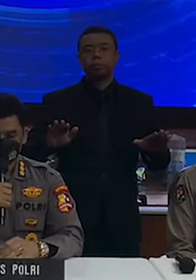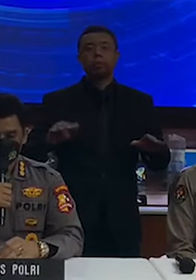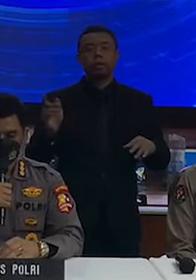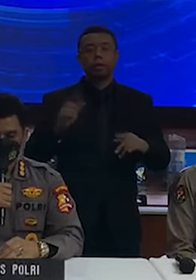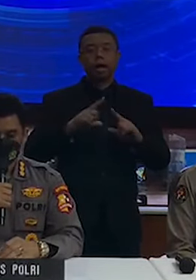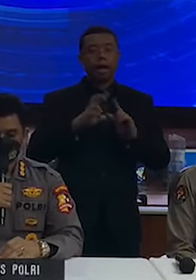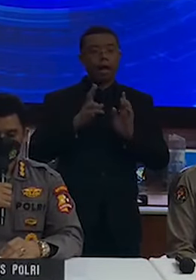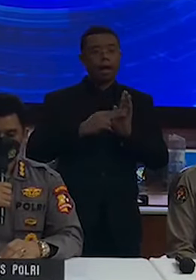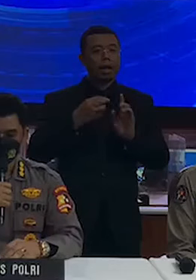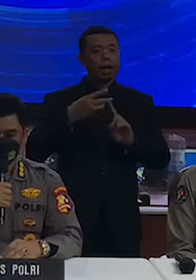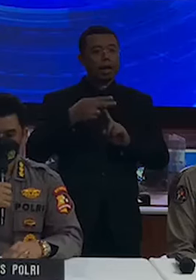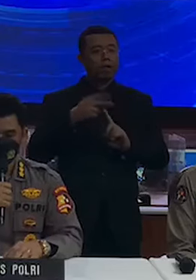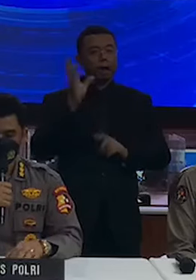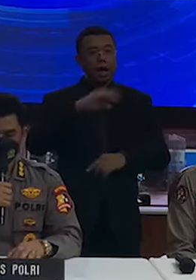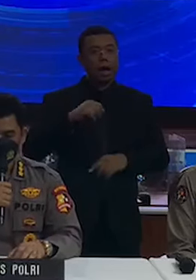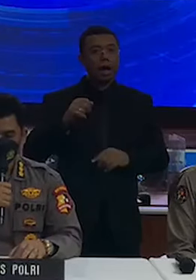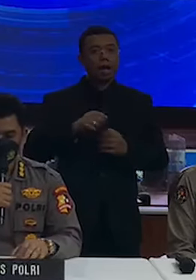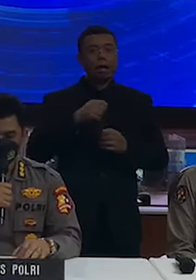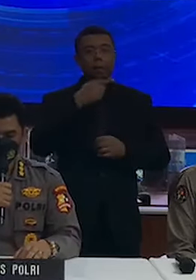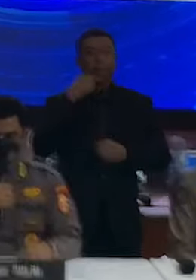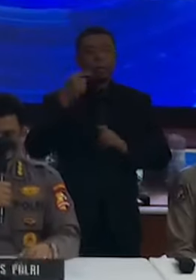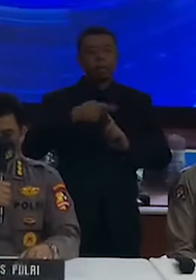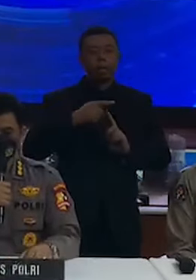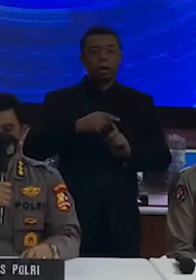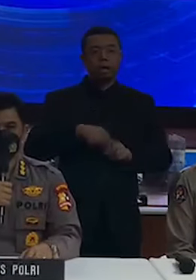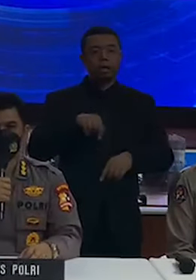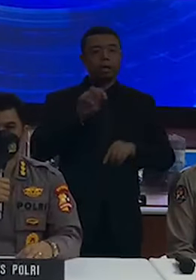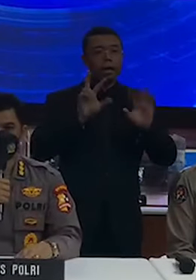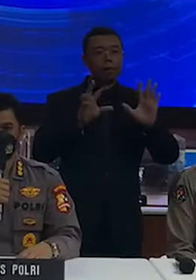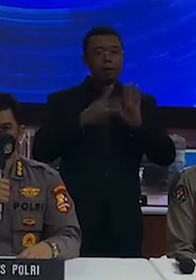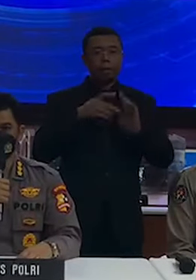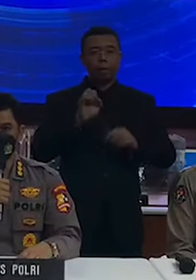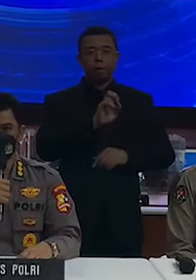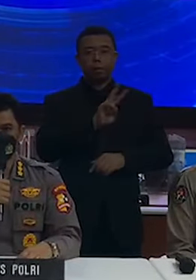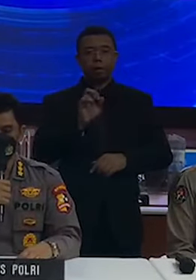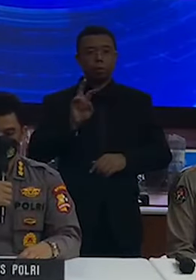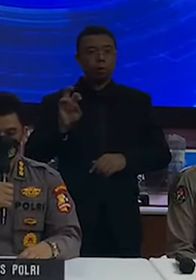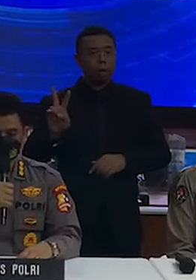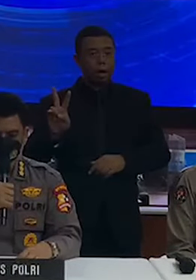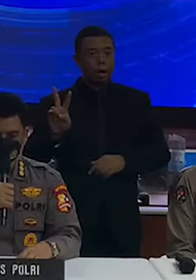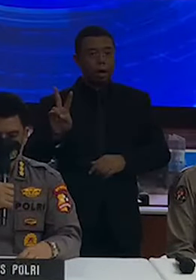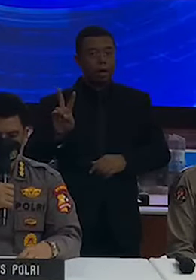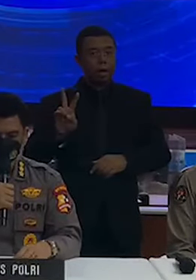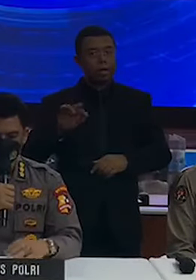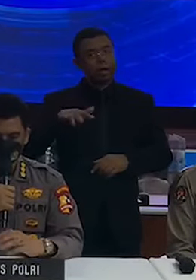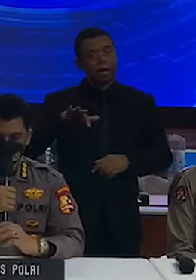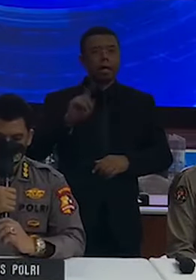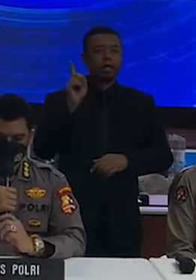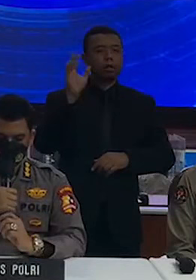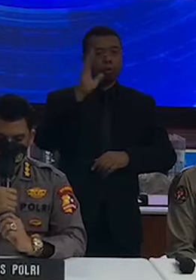anef pada hari Minggu tanggal 8 Mei 2022 selama 1x24 jam.